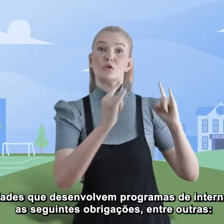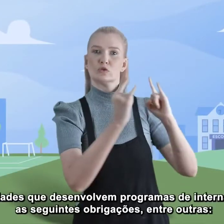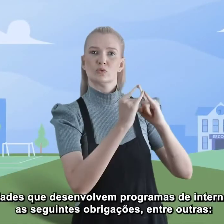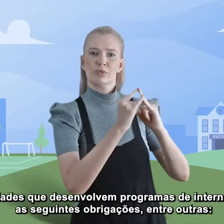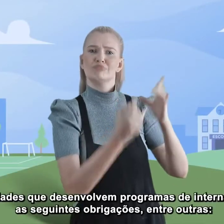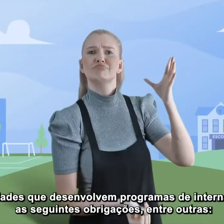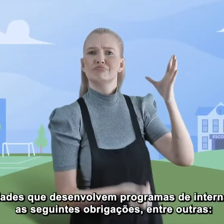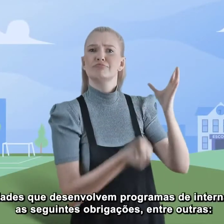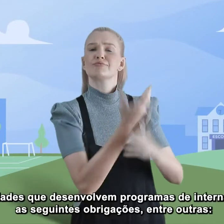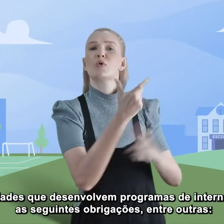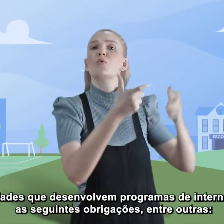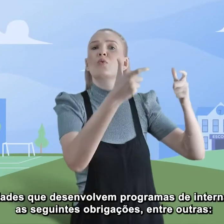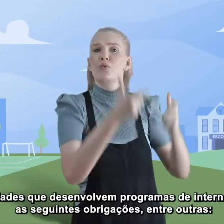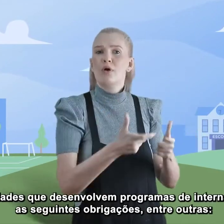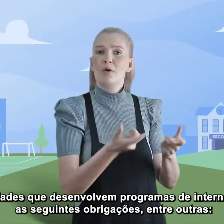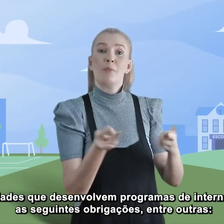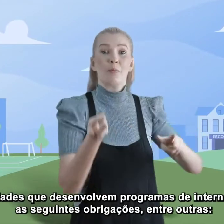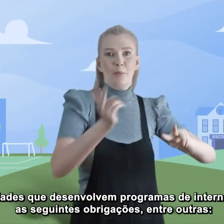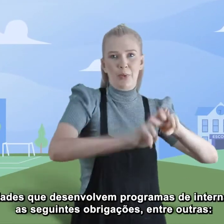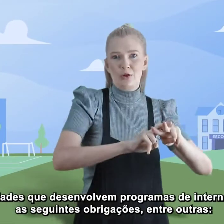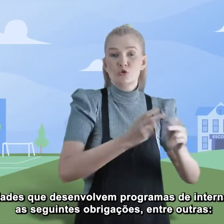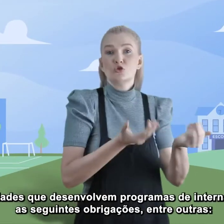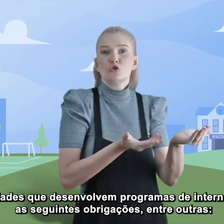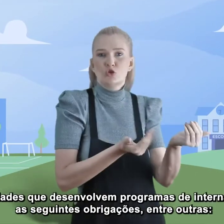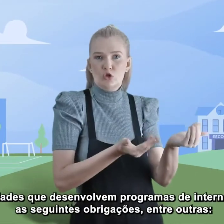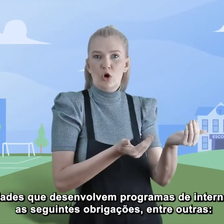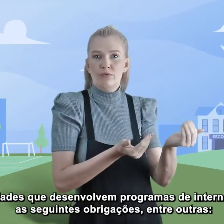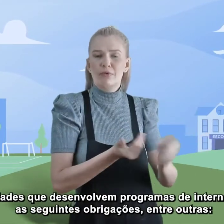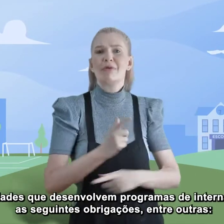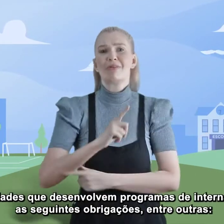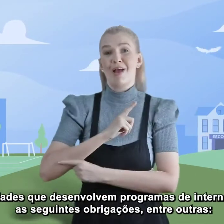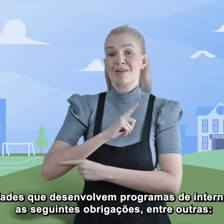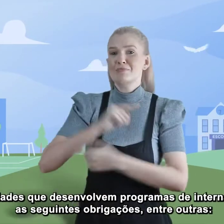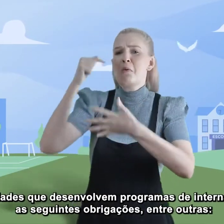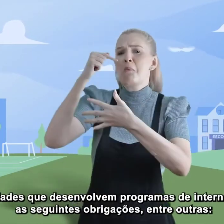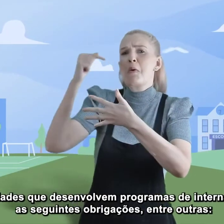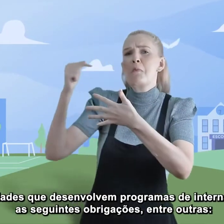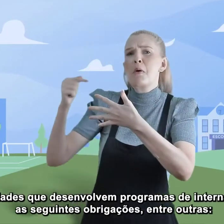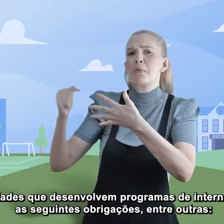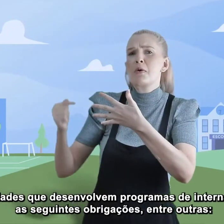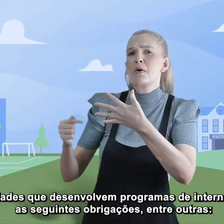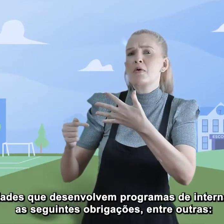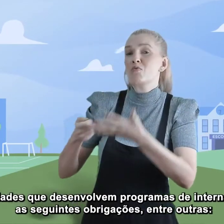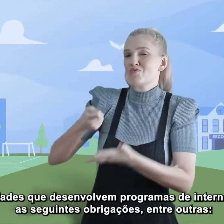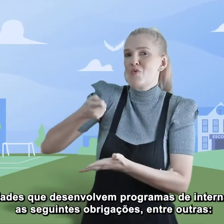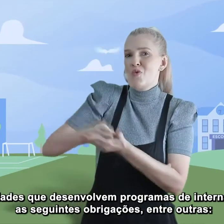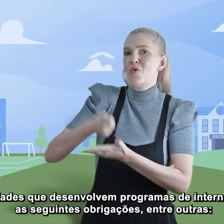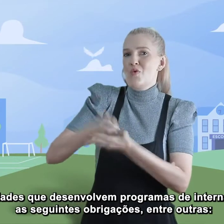As entidades que desenvolvem programas de internação têm as seguintes obrigações, entre outras.